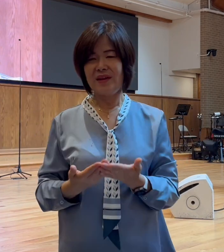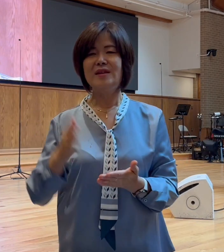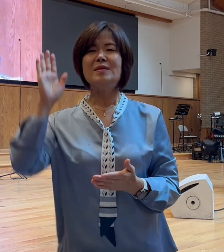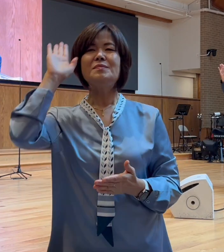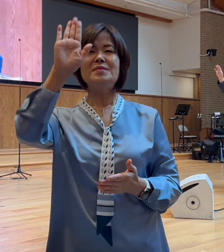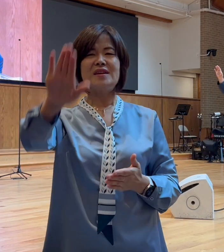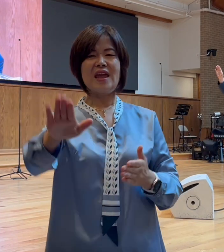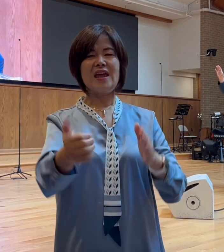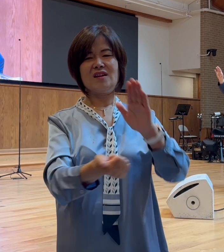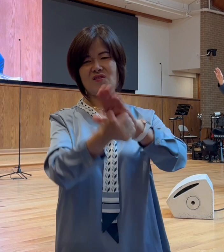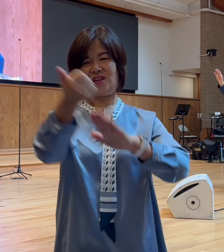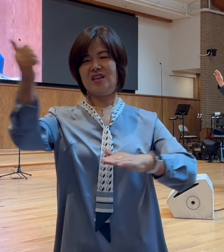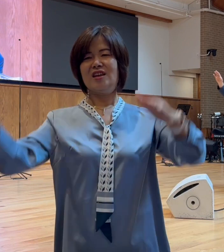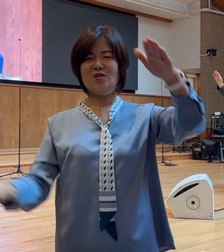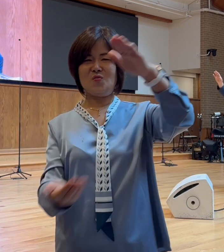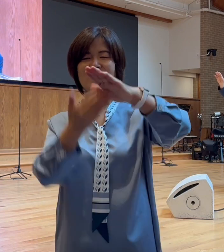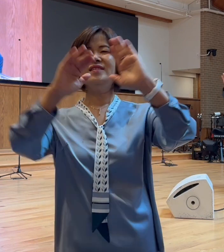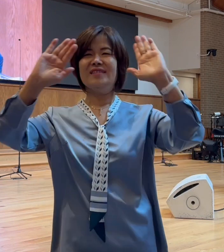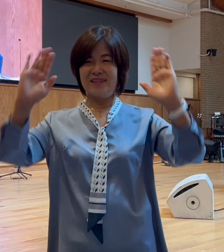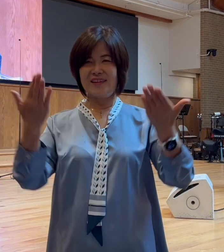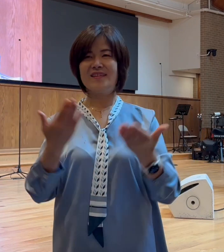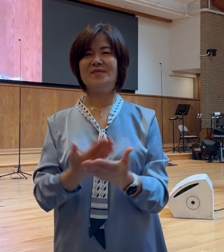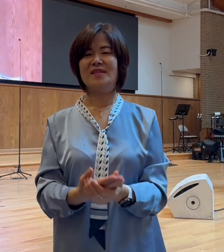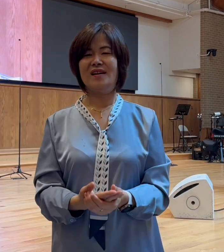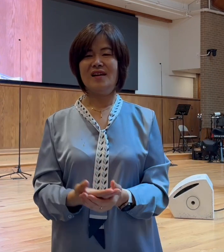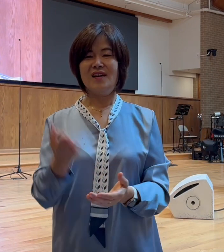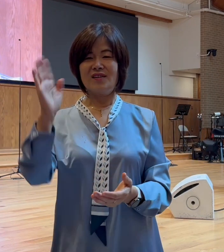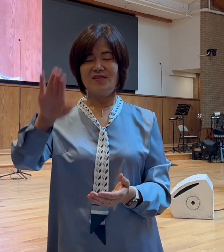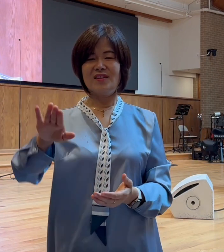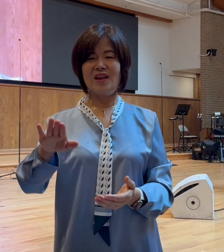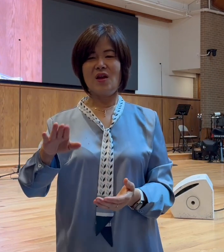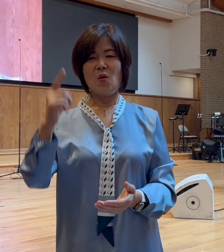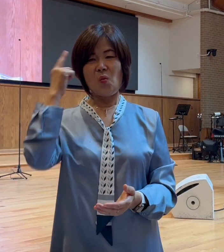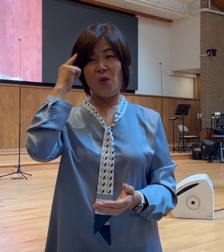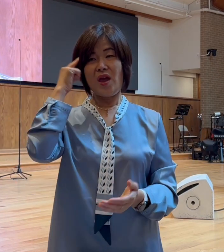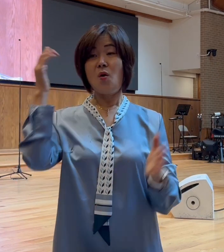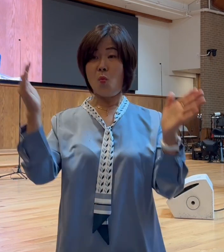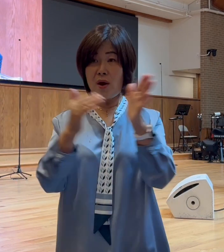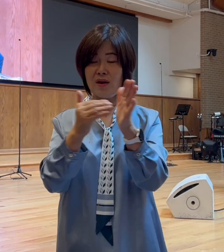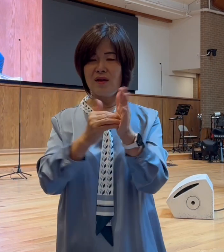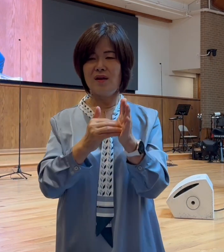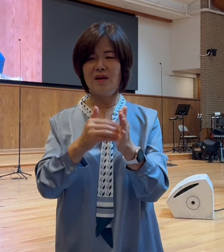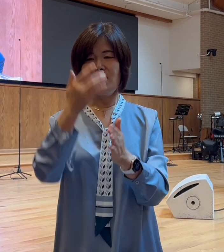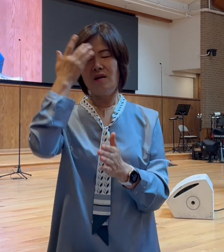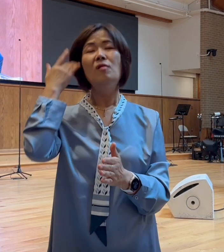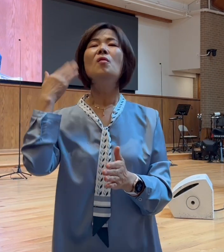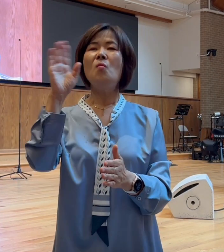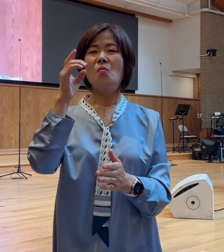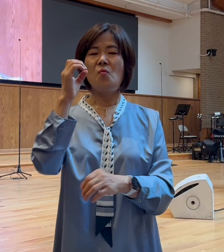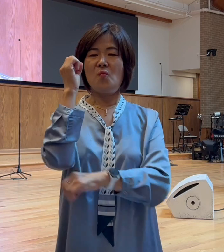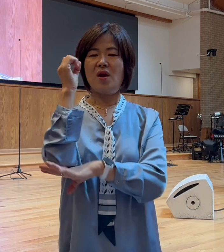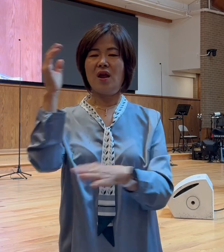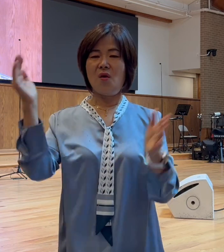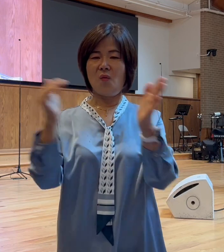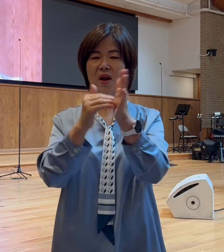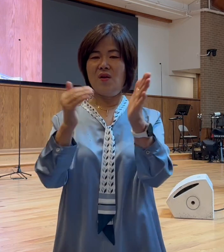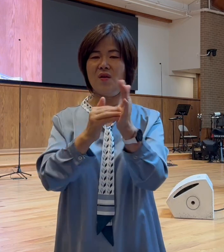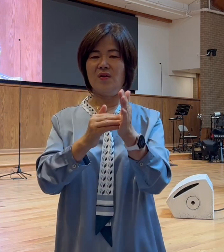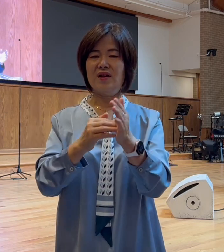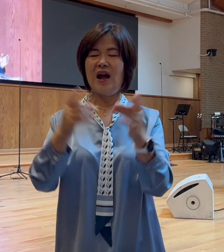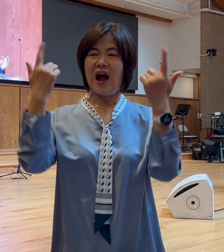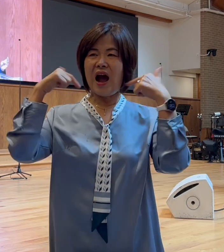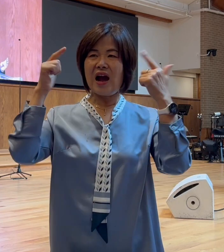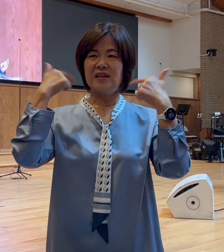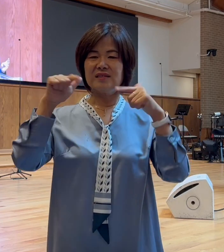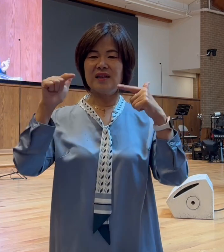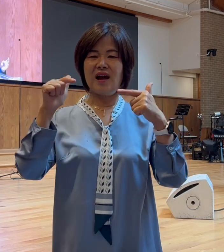미래의 청사진이 이루어진다는 것입니다. 근데 왜 완료형이냐면 원래 완료형은 물론 히브리어에서 완료형은 항상